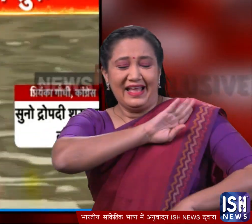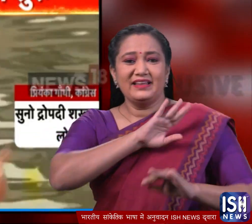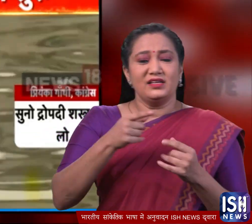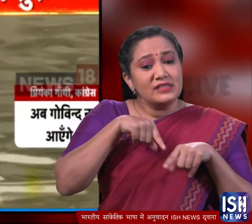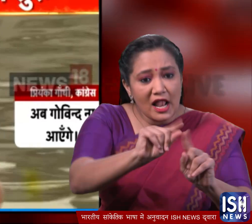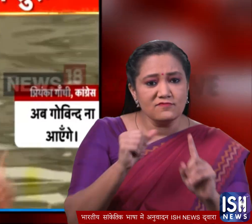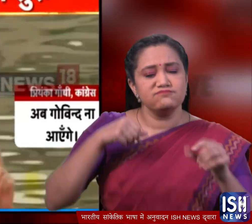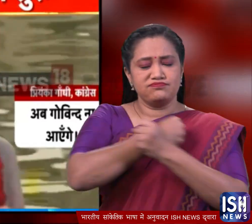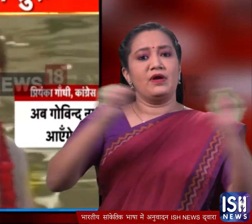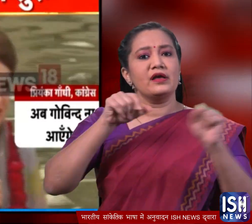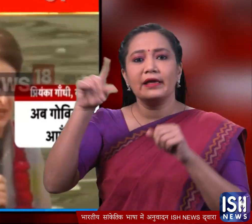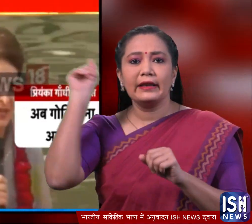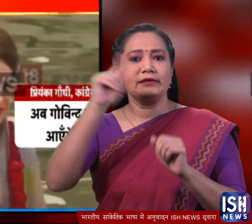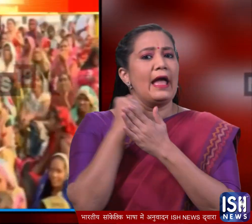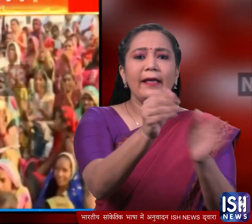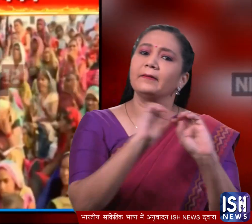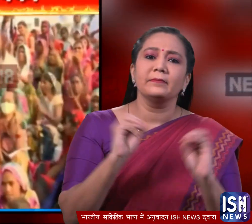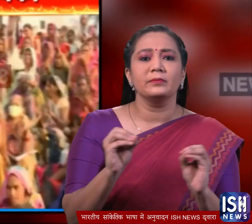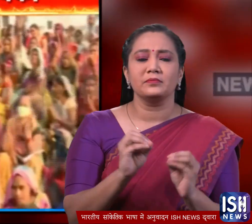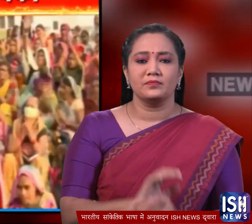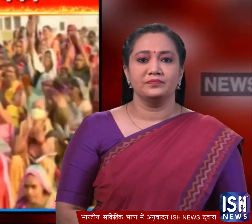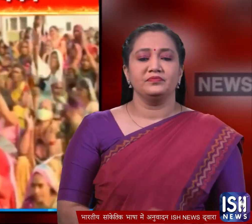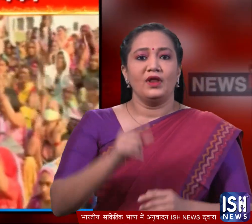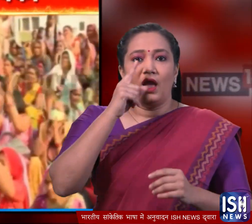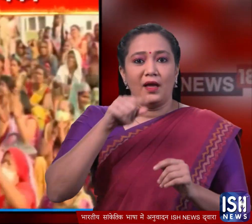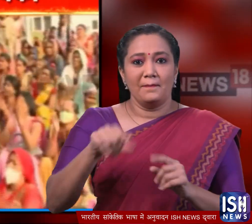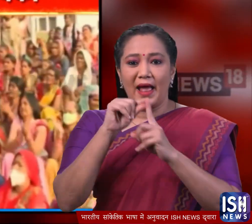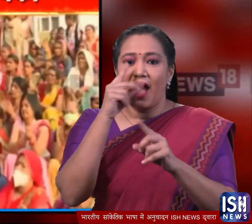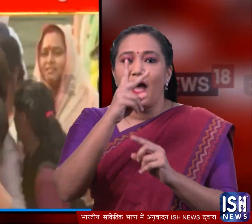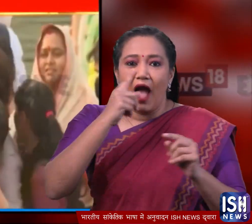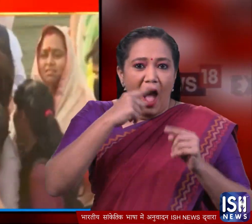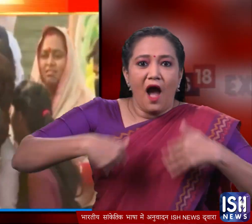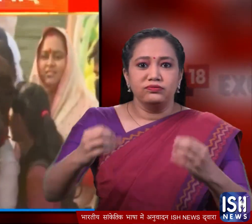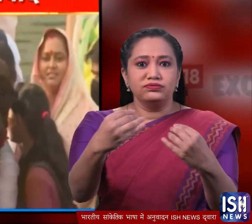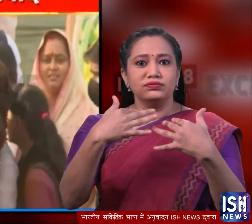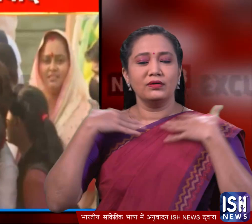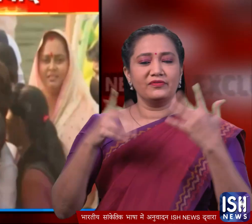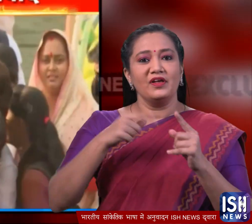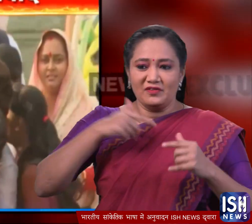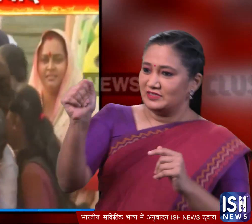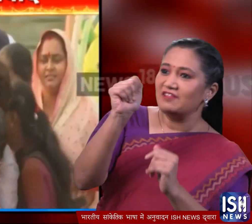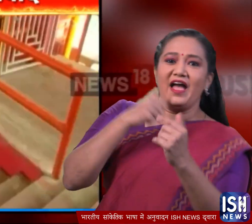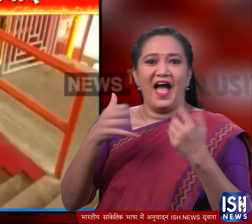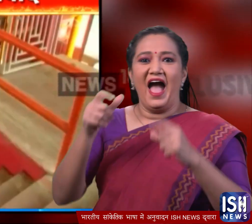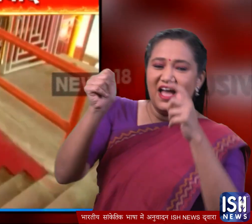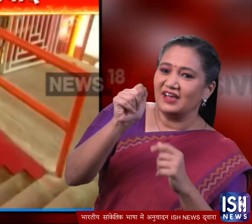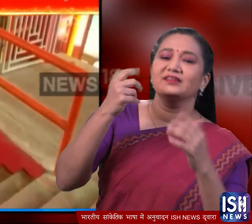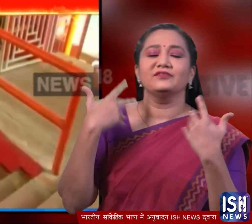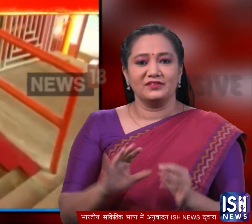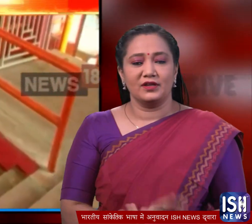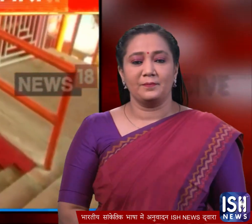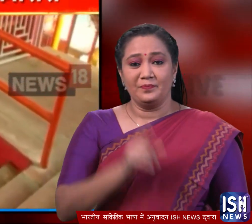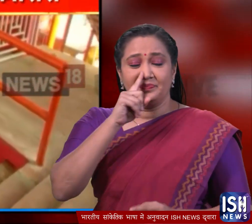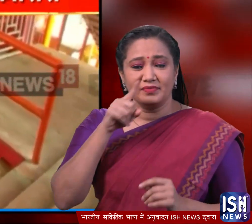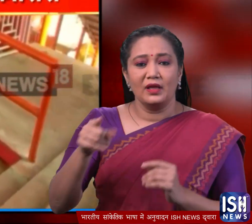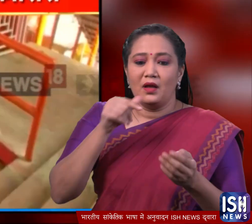लो, अब गोविंद न आएंगे। प्रियंका को देखकर महिलाएं काफी उत्साहित दिखी और कुछ तो उनके साथ सेल्फी लेने पहुंच गई। इससे पहले